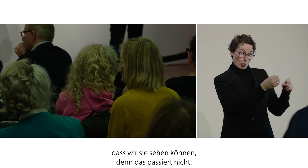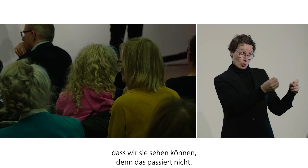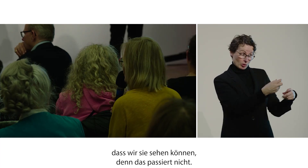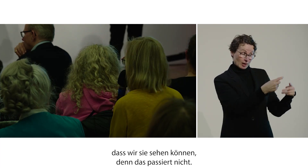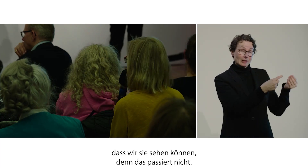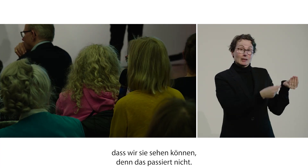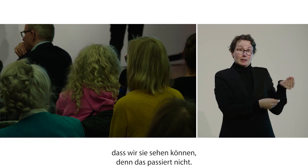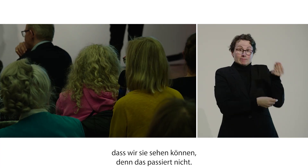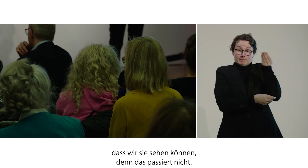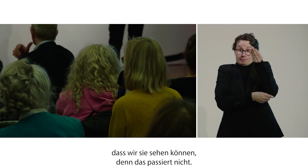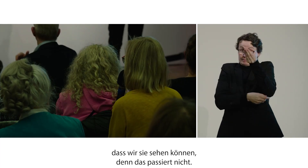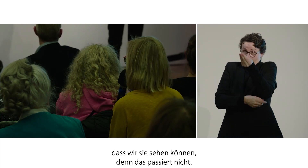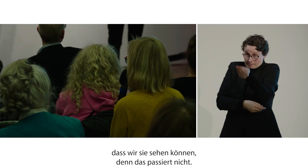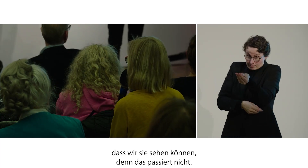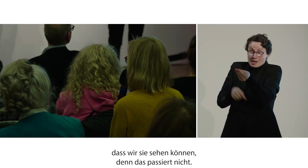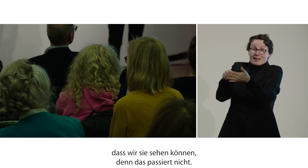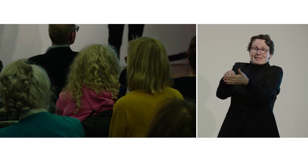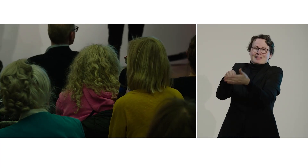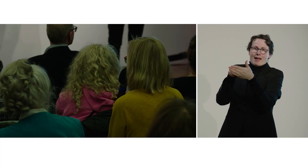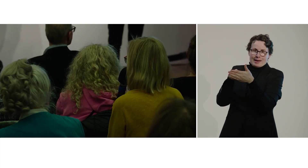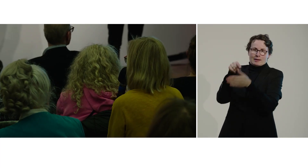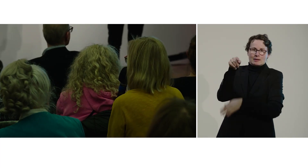sie sehen können. Das passiert nicht.